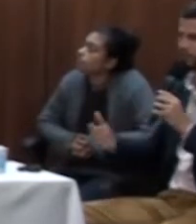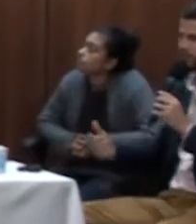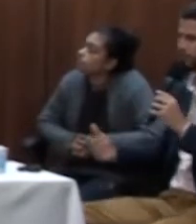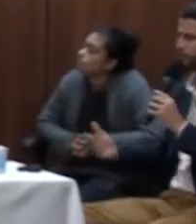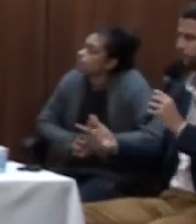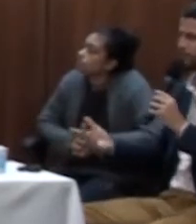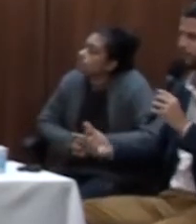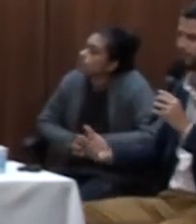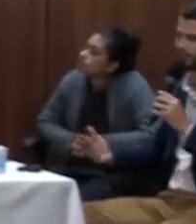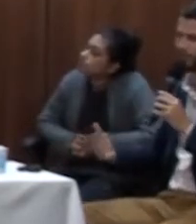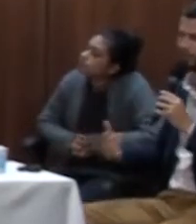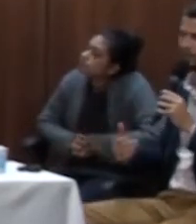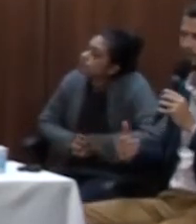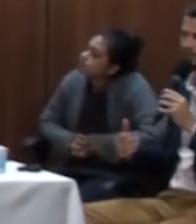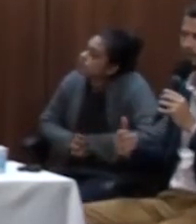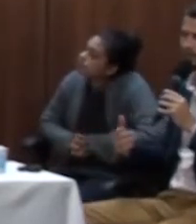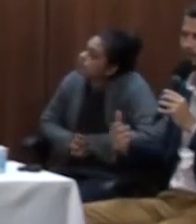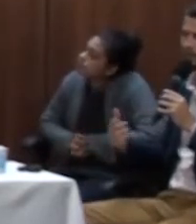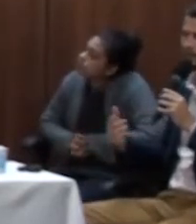já há alguns anos, como a Beth falou,